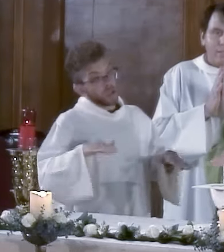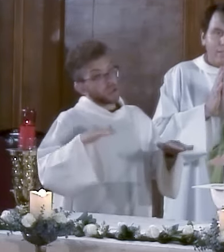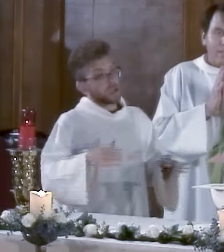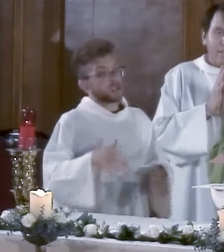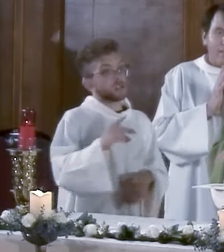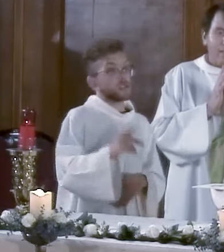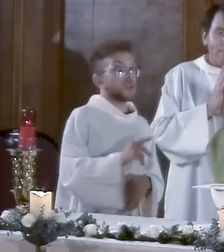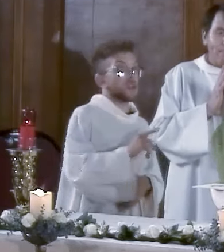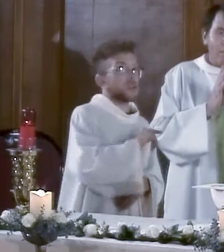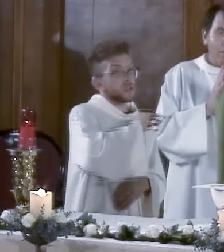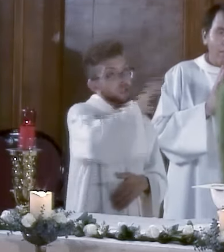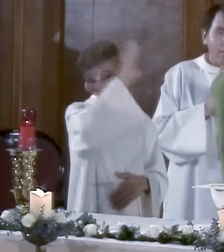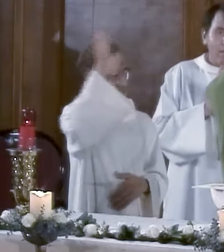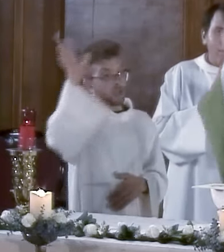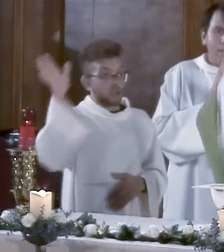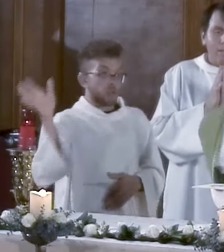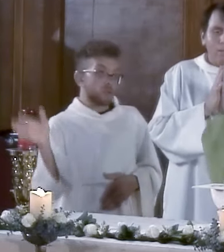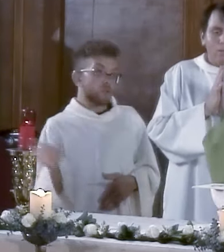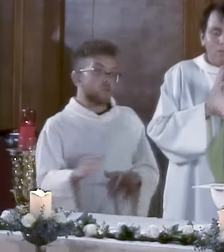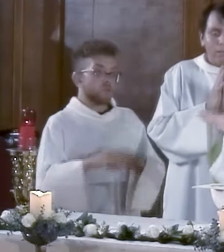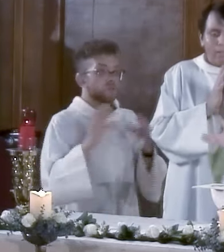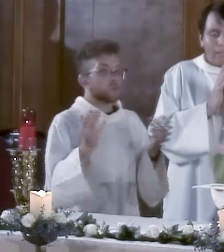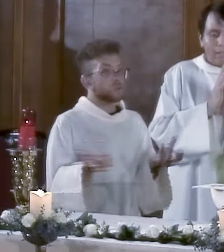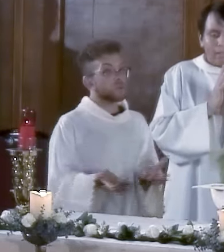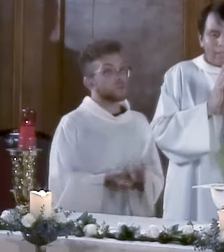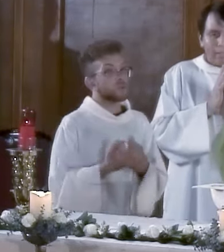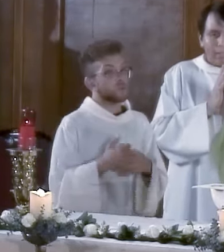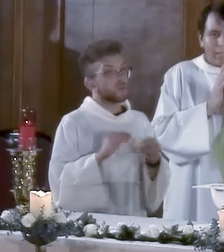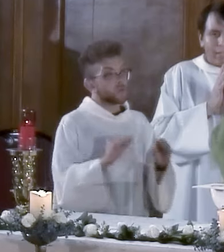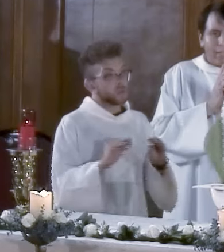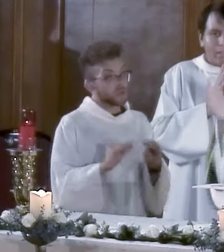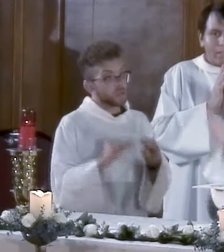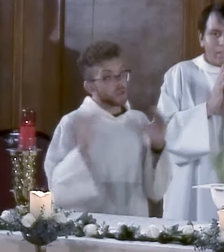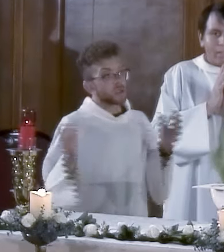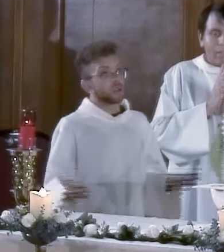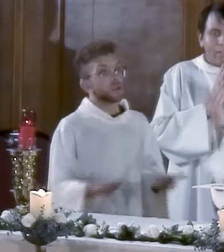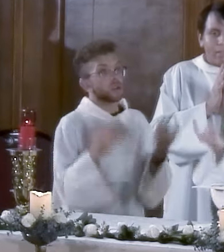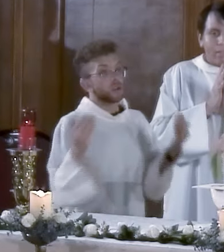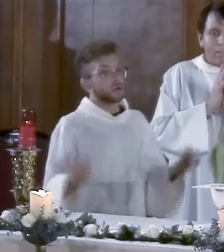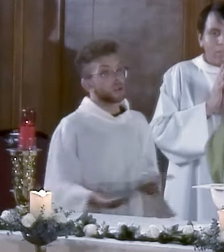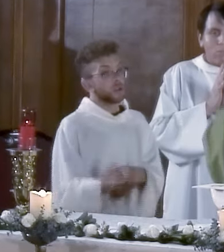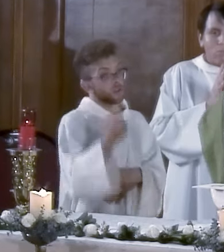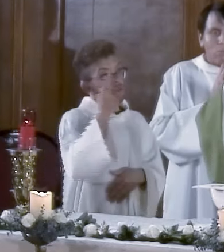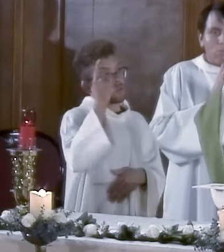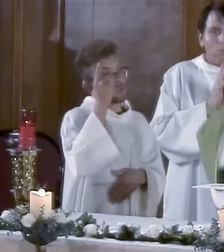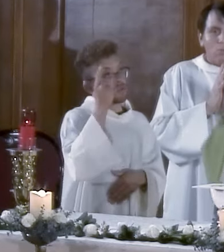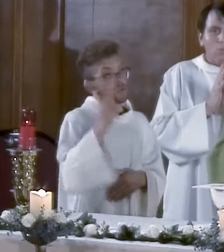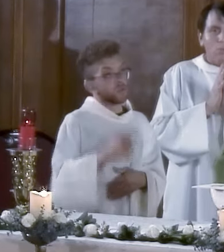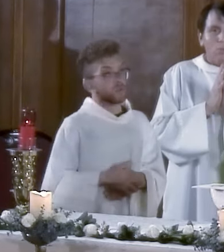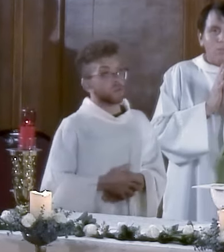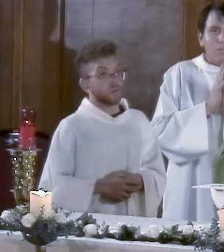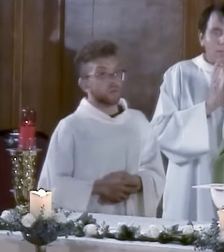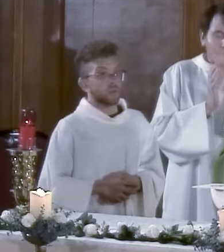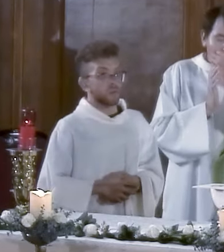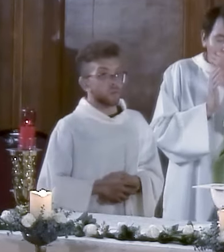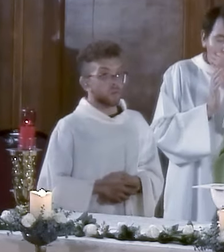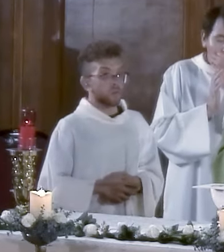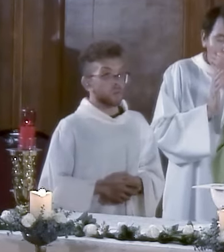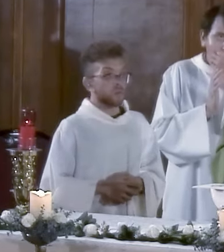Llenos están el cielo y la tierra de tu